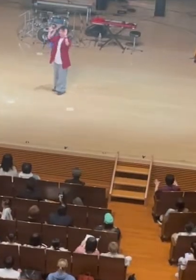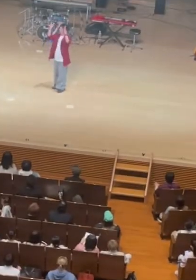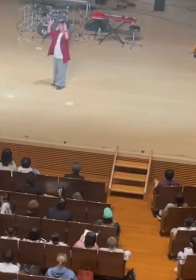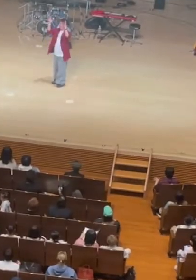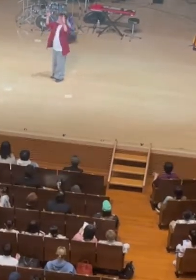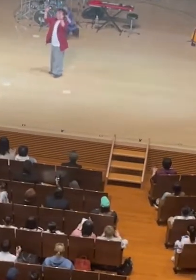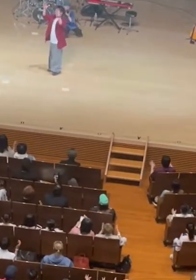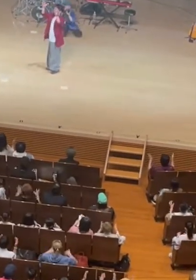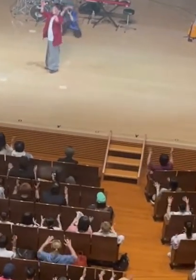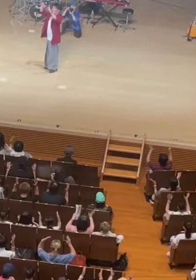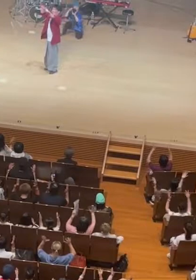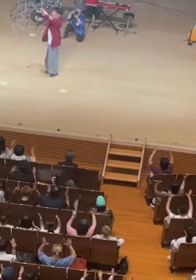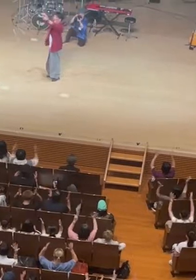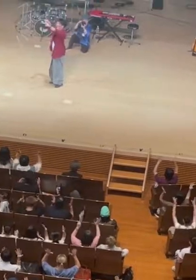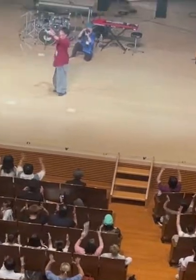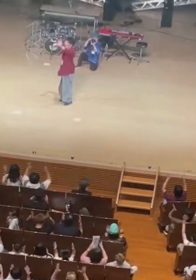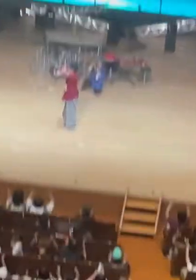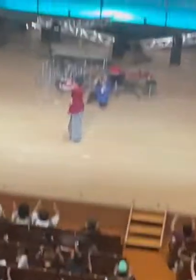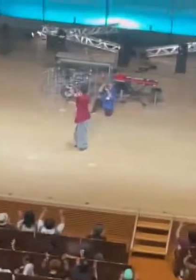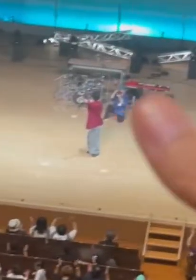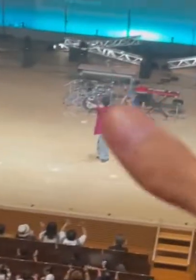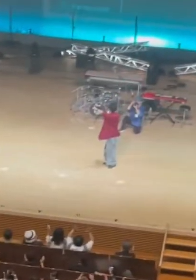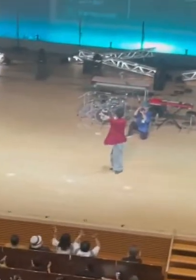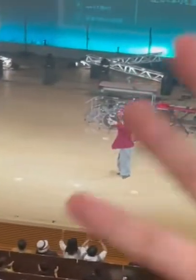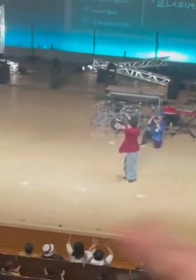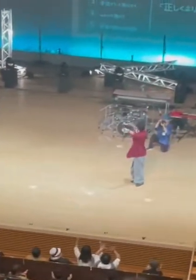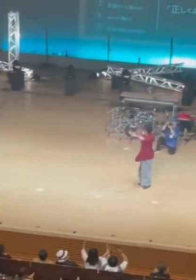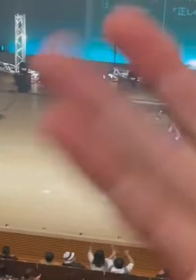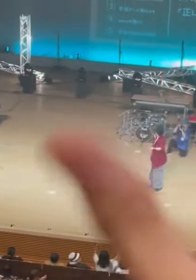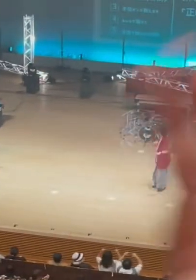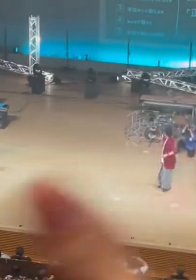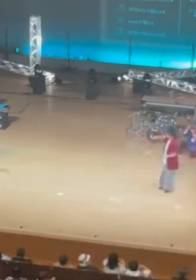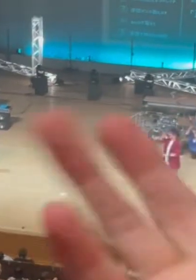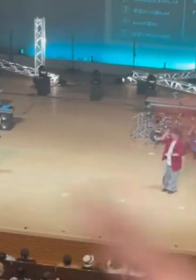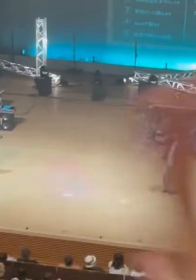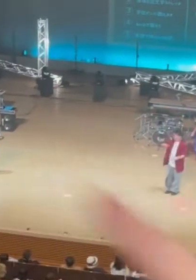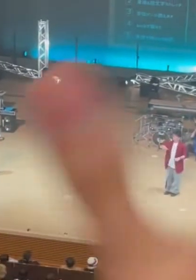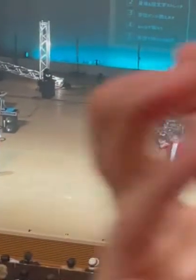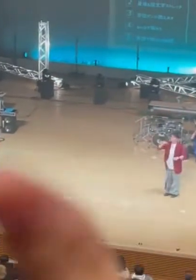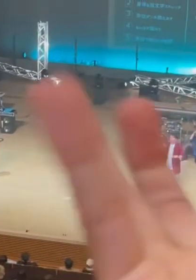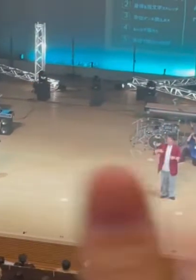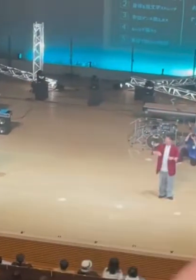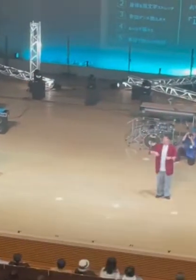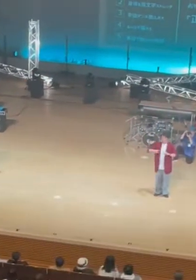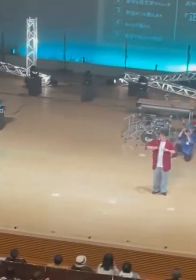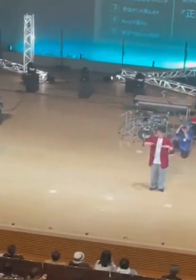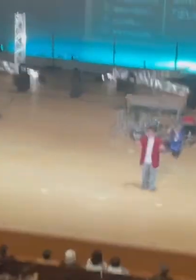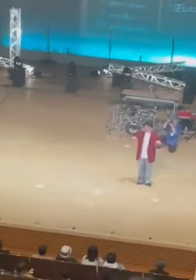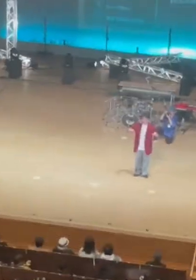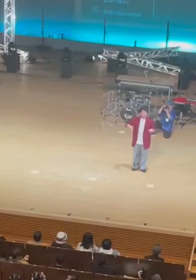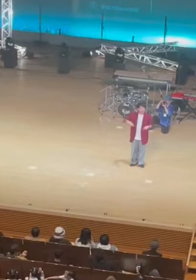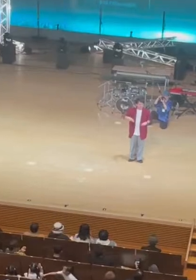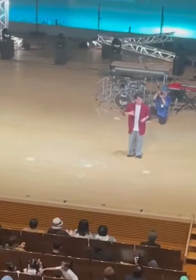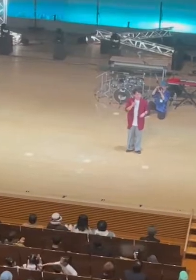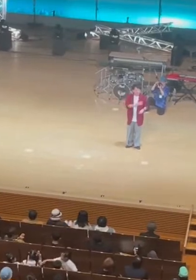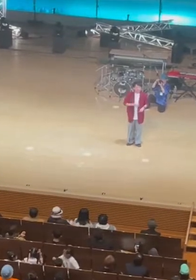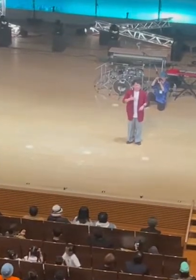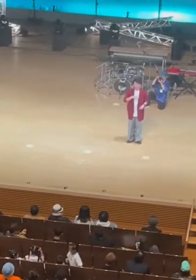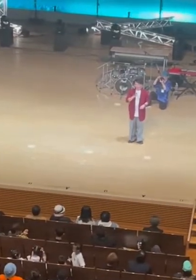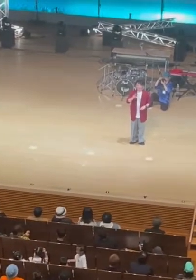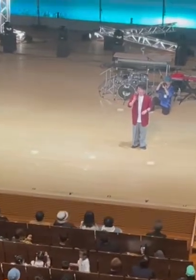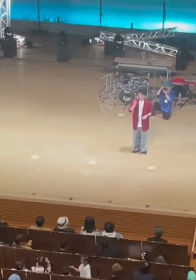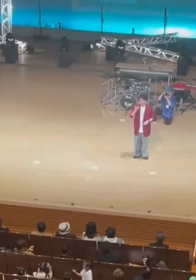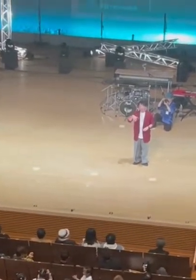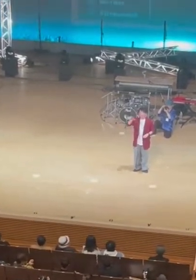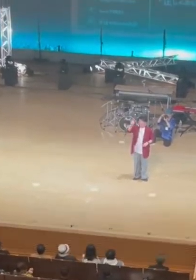とうございます。こっち、いいね。言ったら、よかったぞ。次、体、指文字、ストレッチ。皆さん、